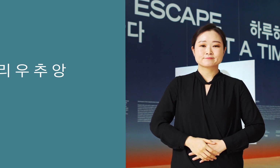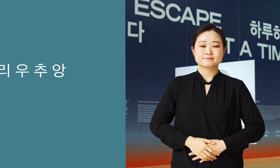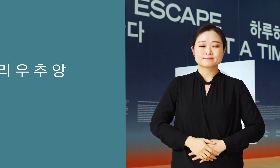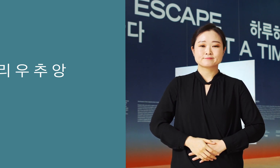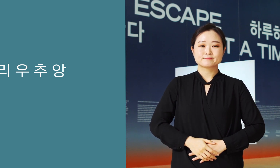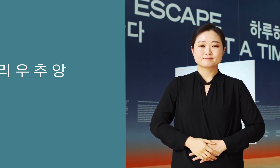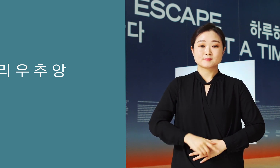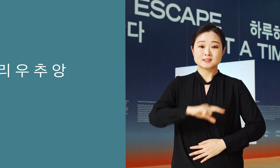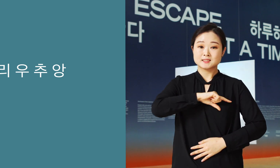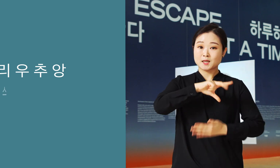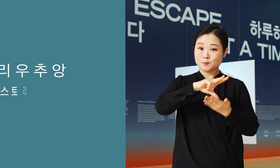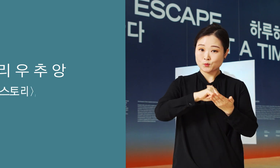러브 스토리.